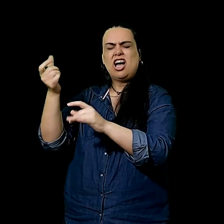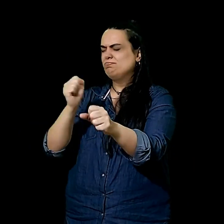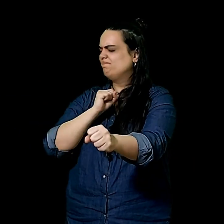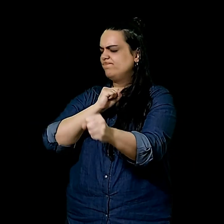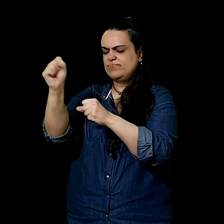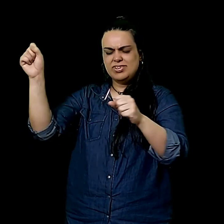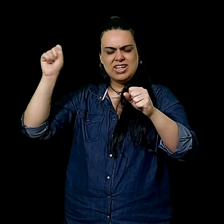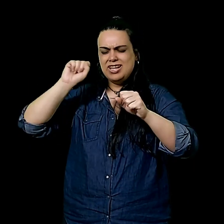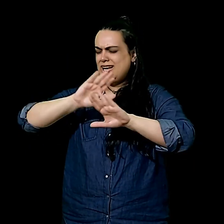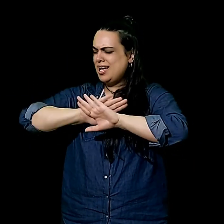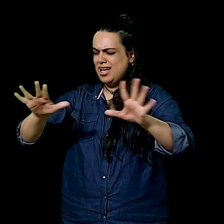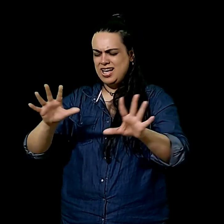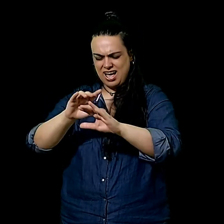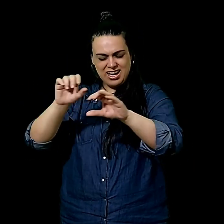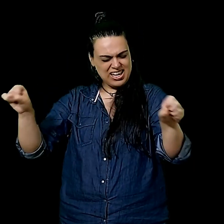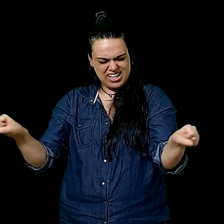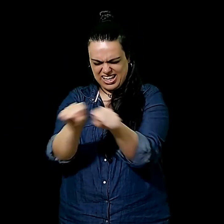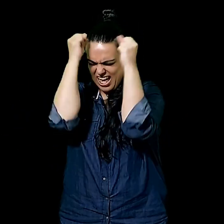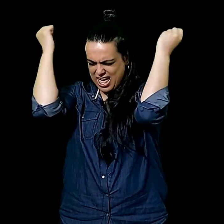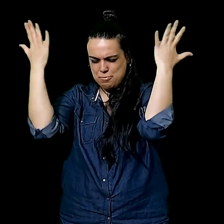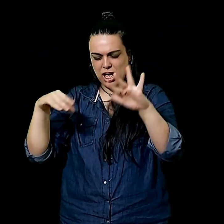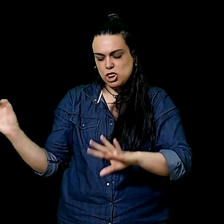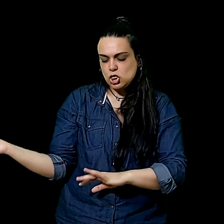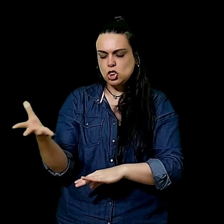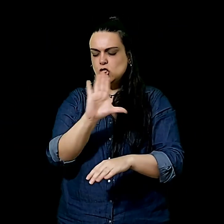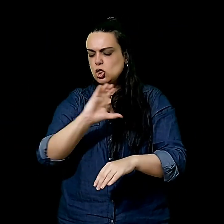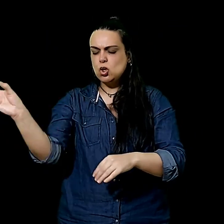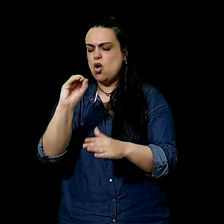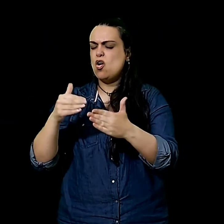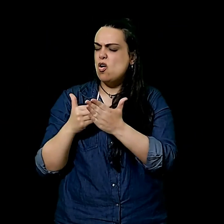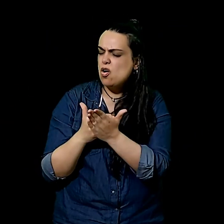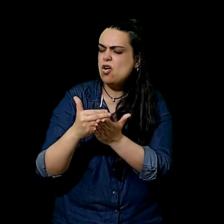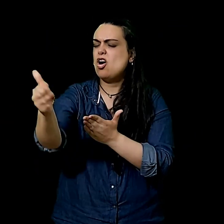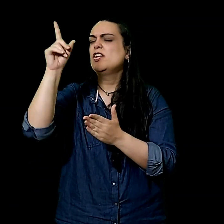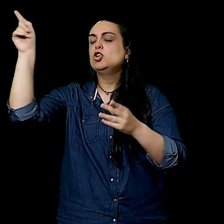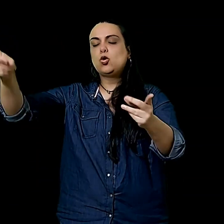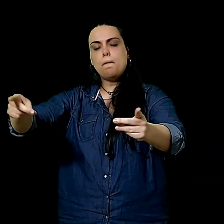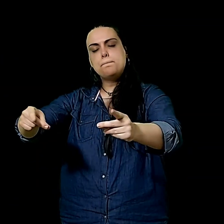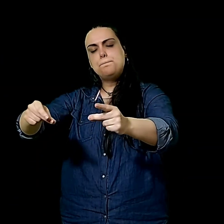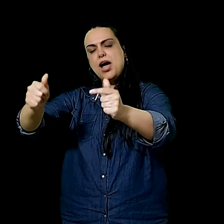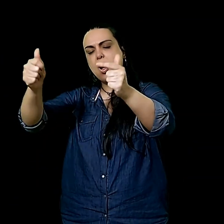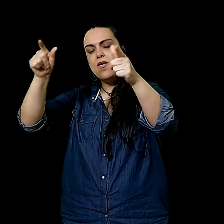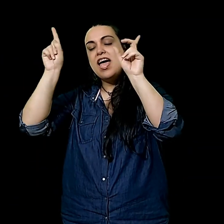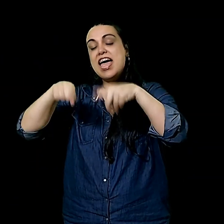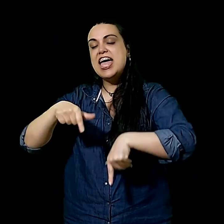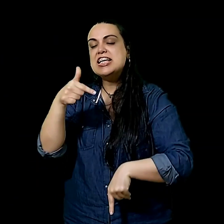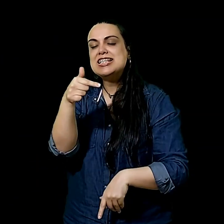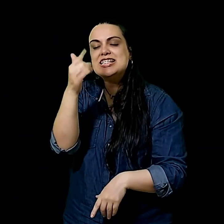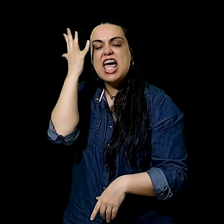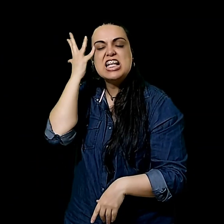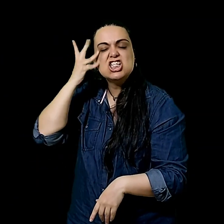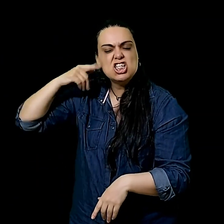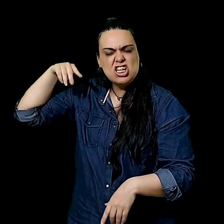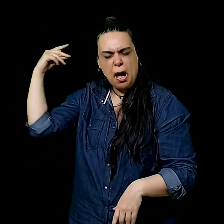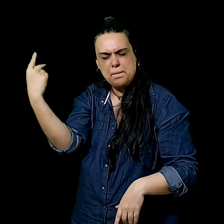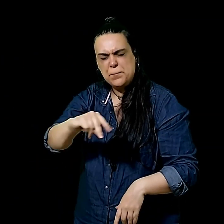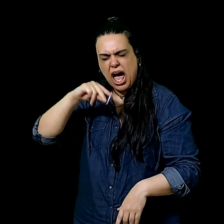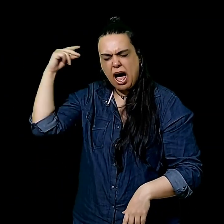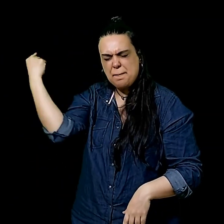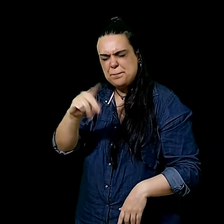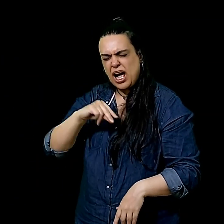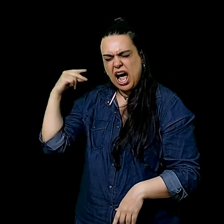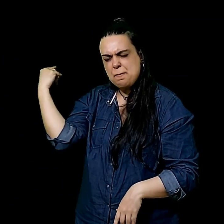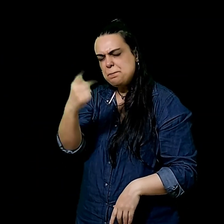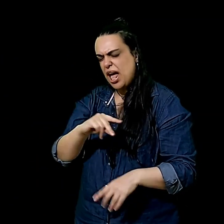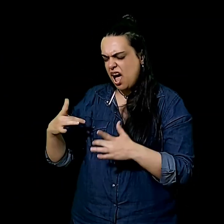tu faz assim no estalar de dedos. E eu declaro que assim será. Porque foram Em 7 nome de dias Jesus. intensos. Foram